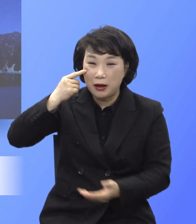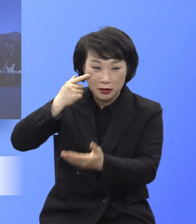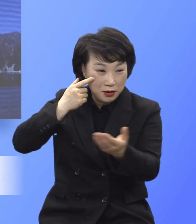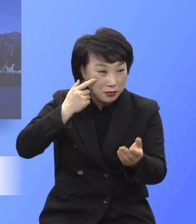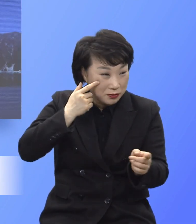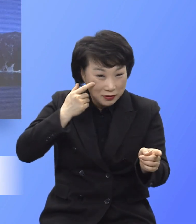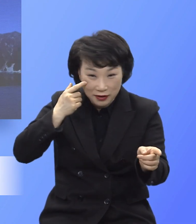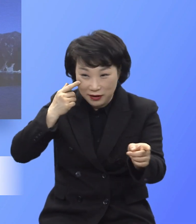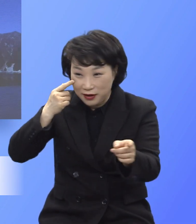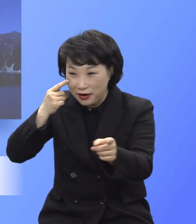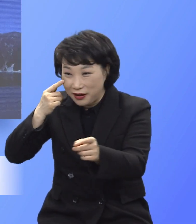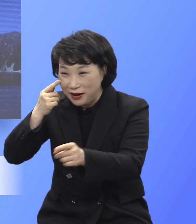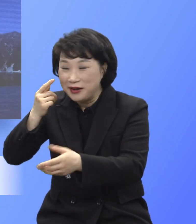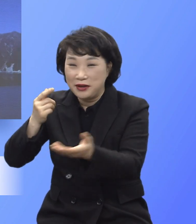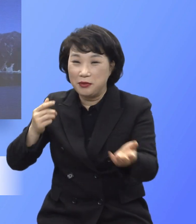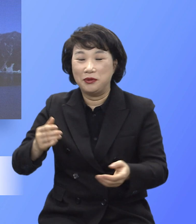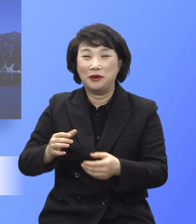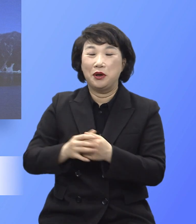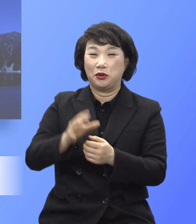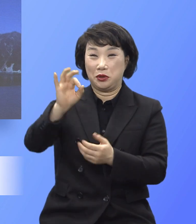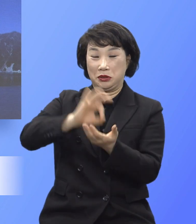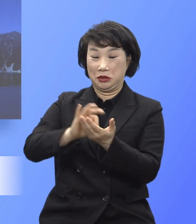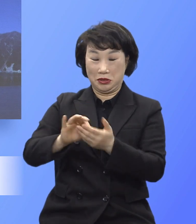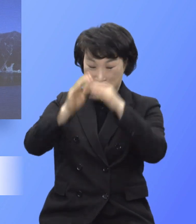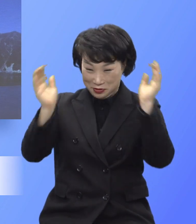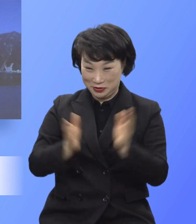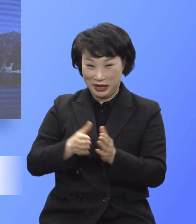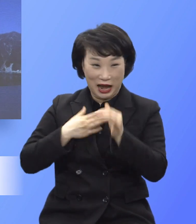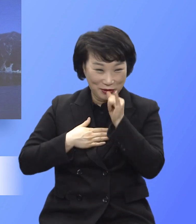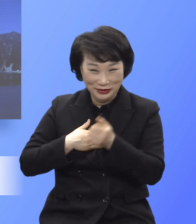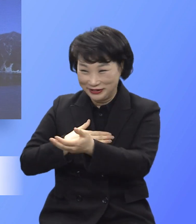이야, 돈에 대한 지식이 충만하구나.